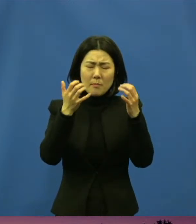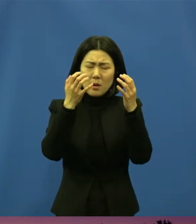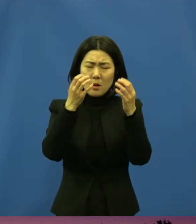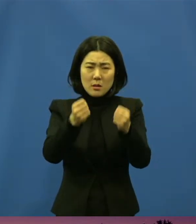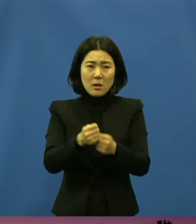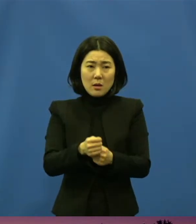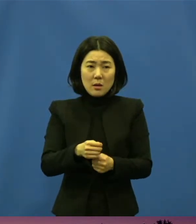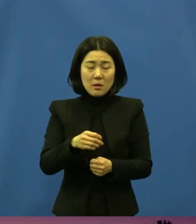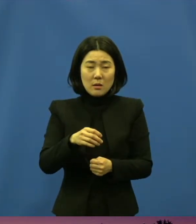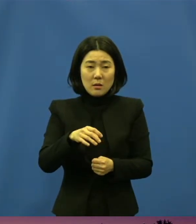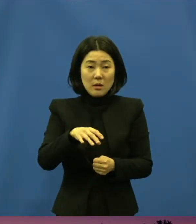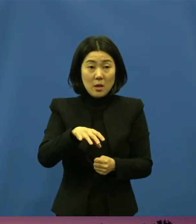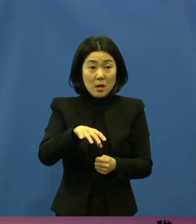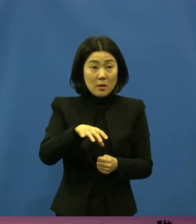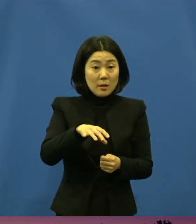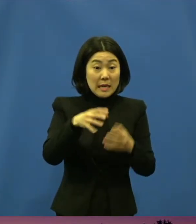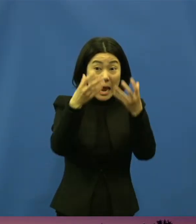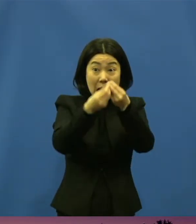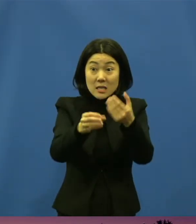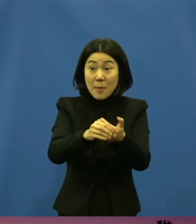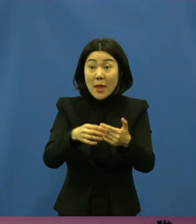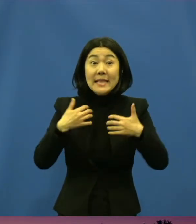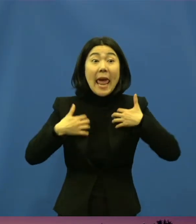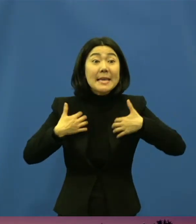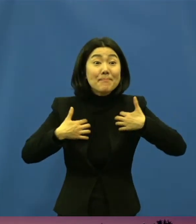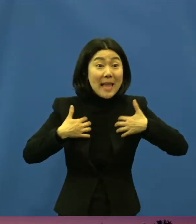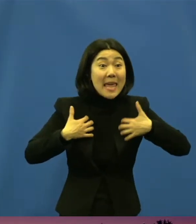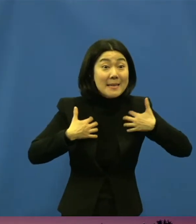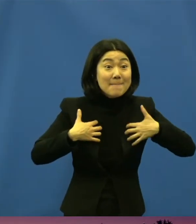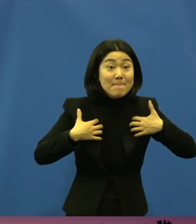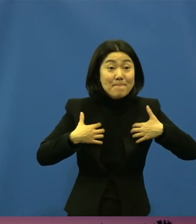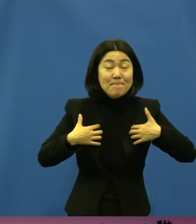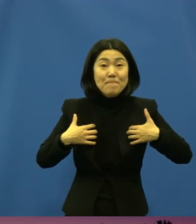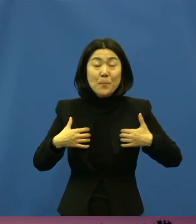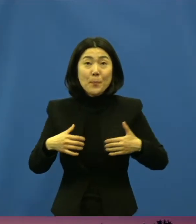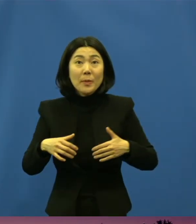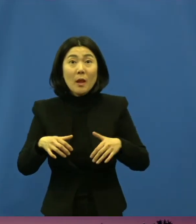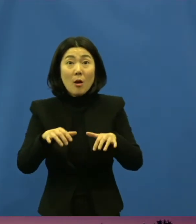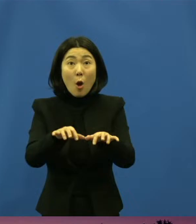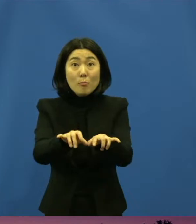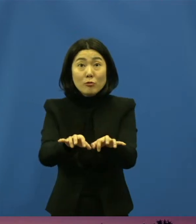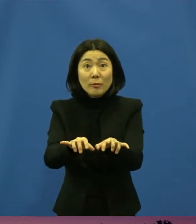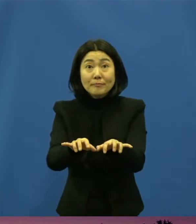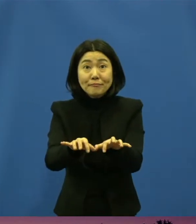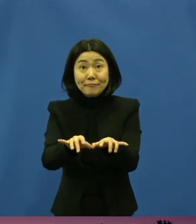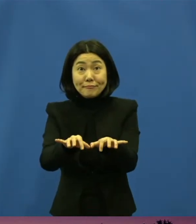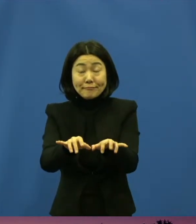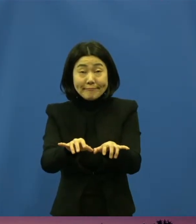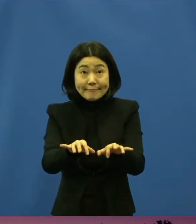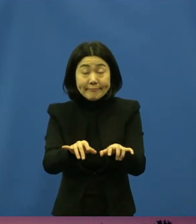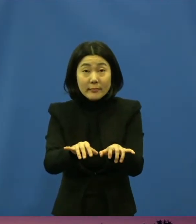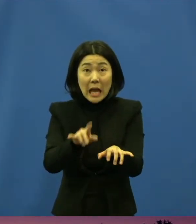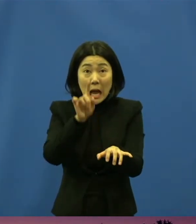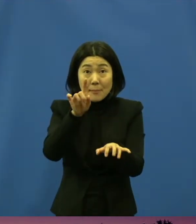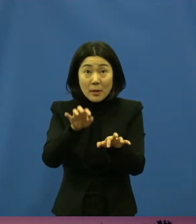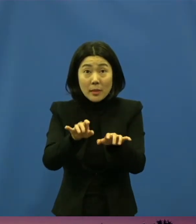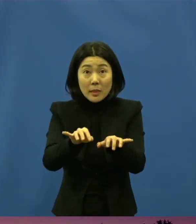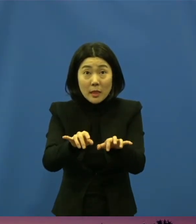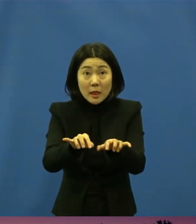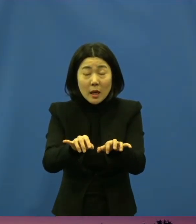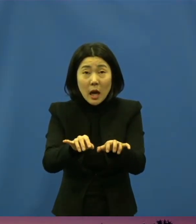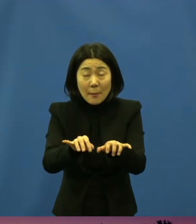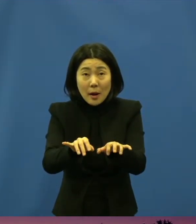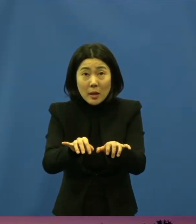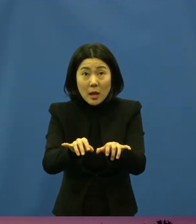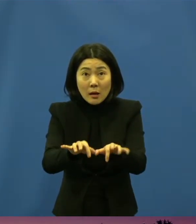처음에는 게임을 그렇게 하려고 한 게 아니에요. 심심풀이로 한 번 하려고 했어, 게임을. 근데 손을 못 대는 거예요. 도박?